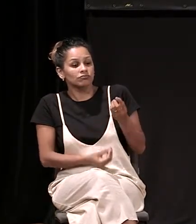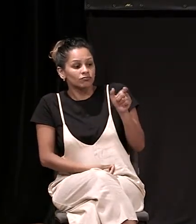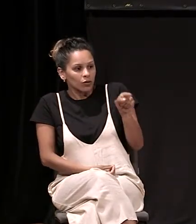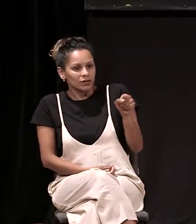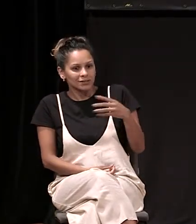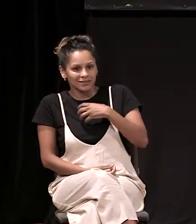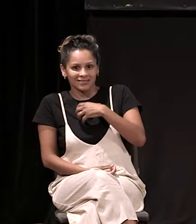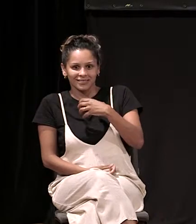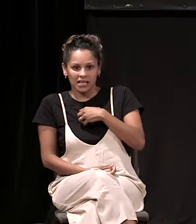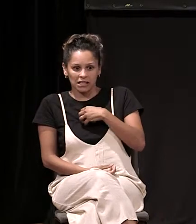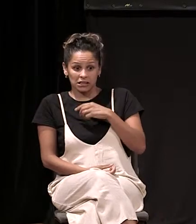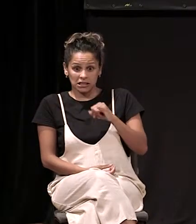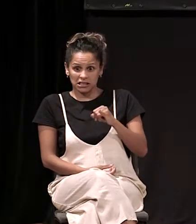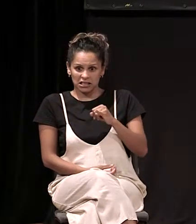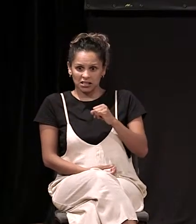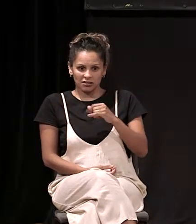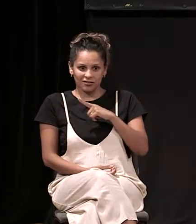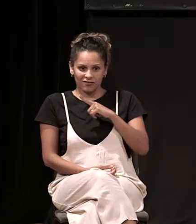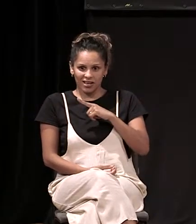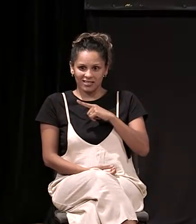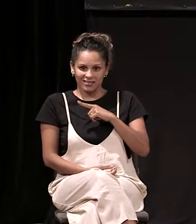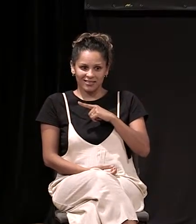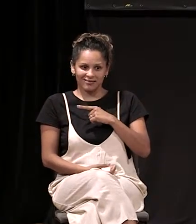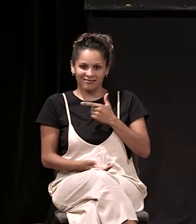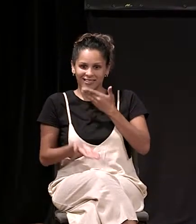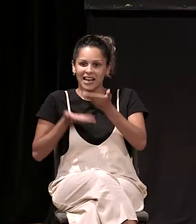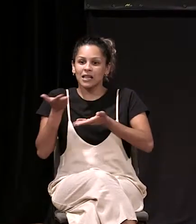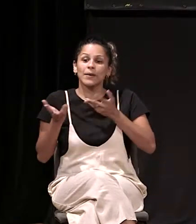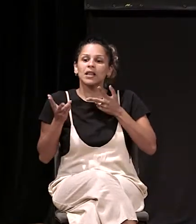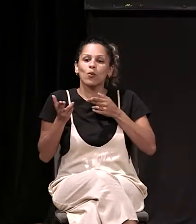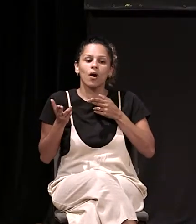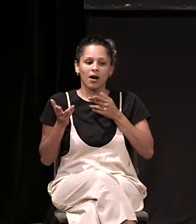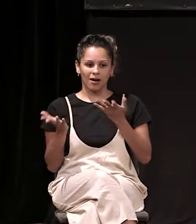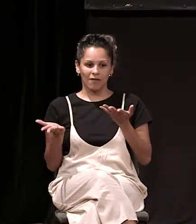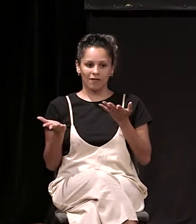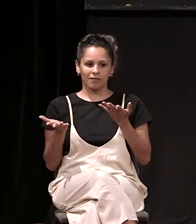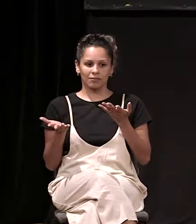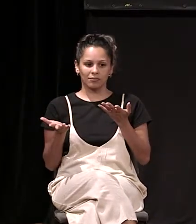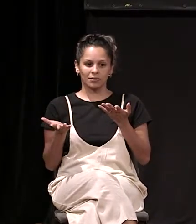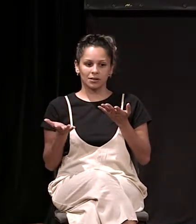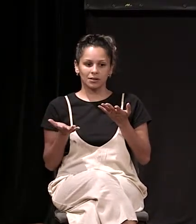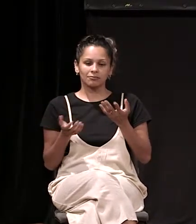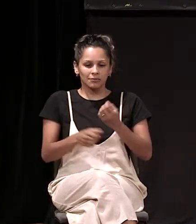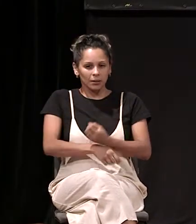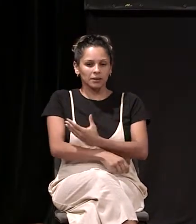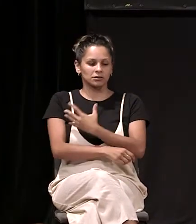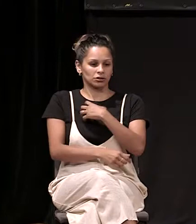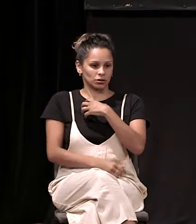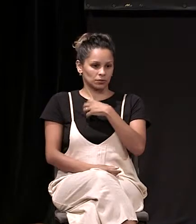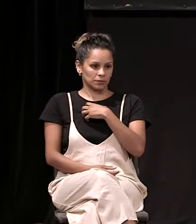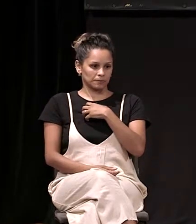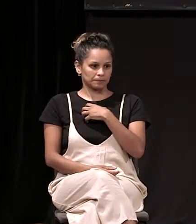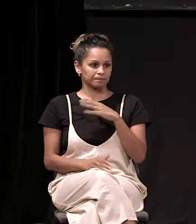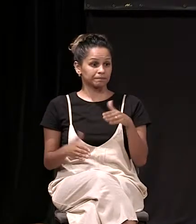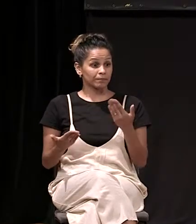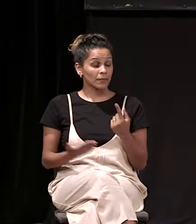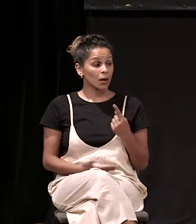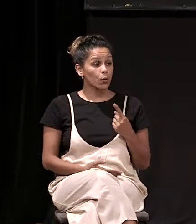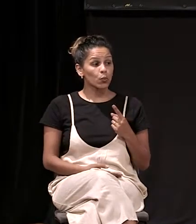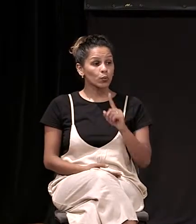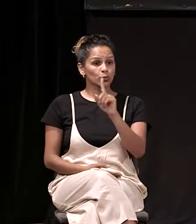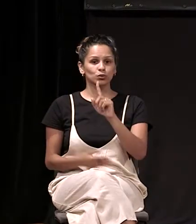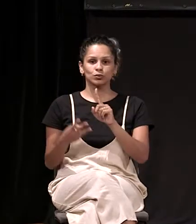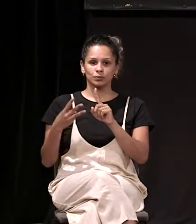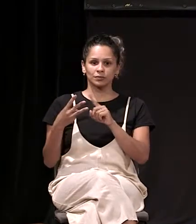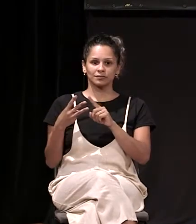tratada assim? Pensa no sentimento, trabalhar muito com sentimento. E a última pessoa, a pessoa